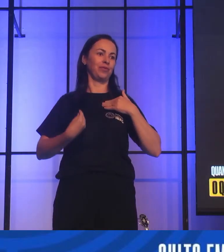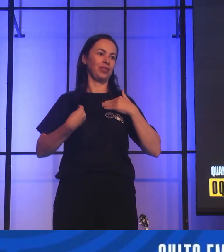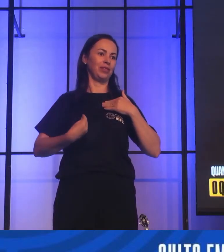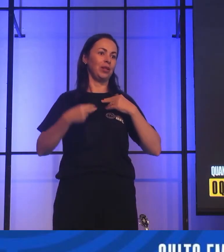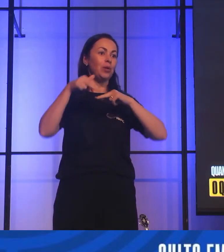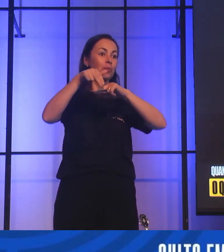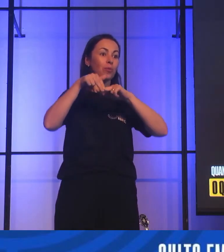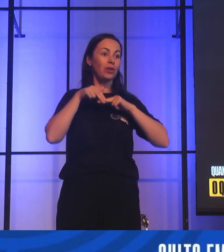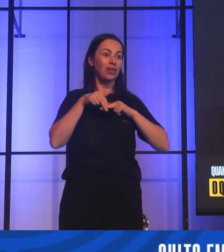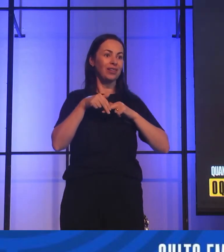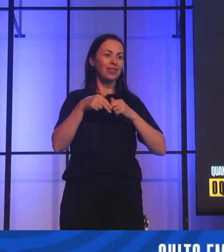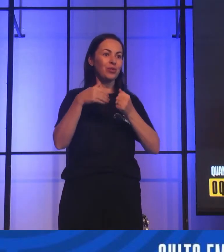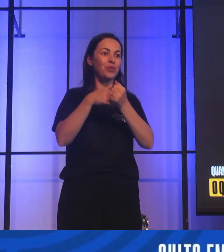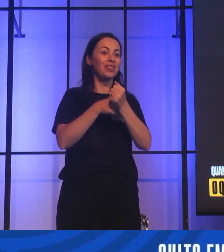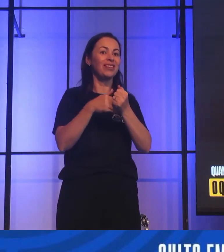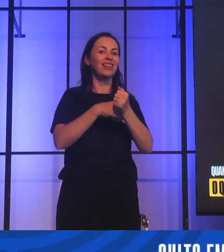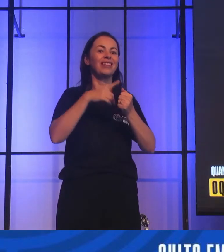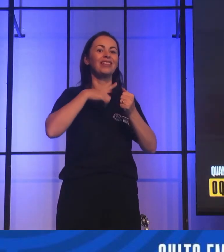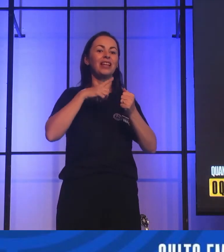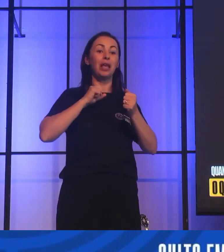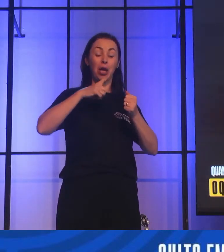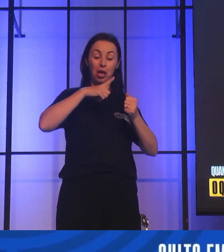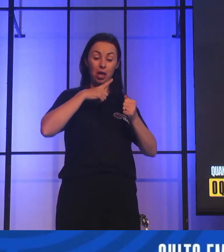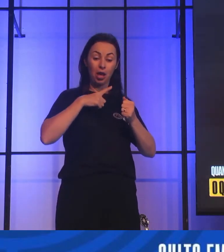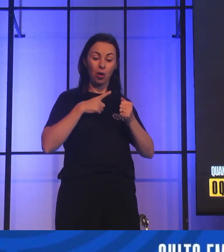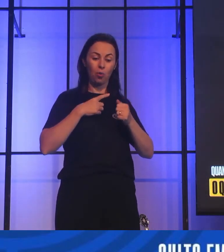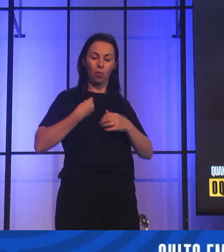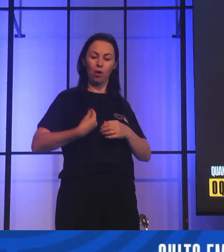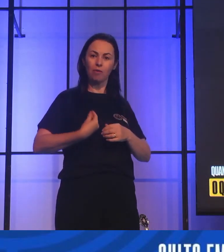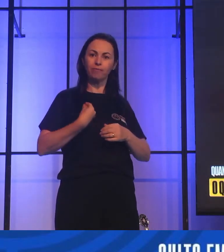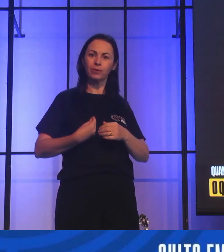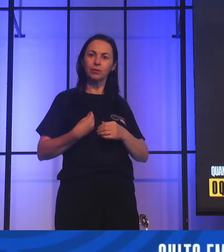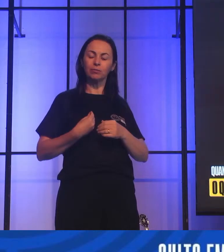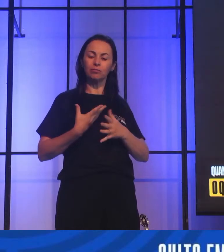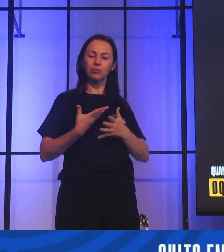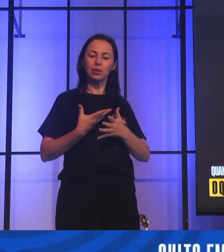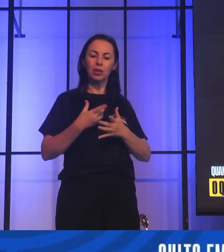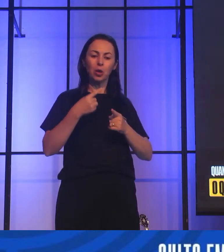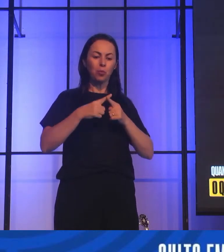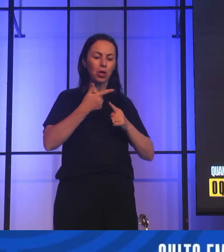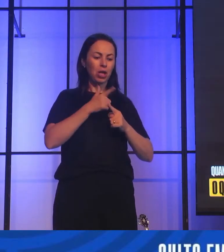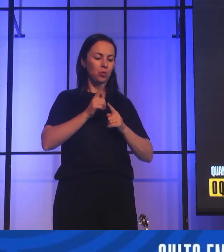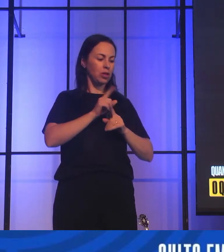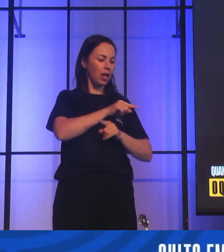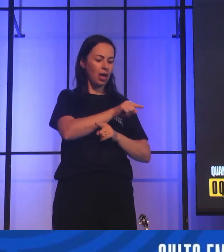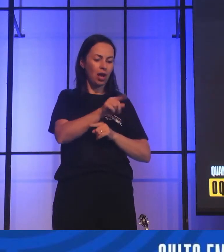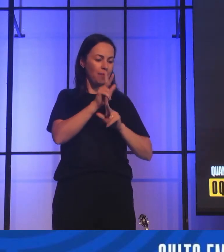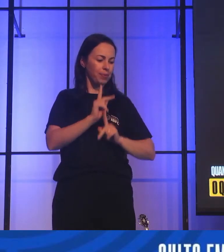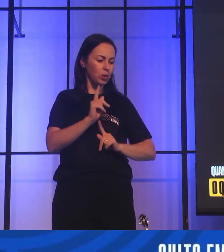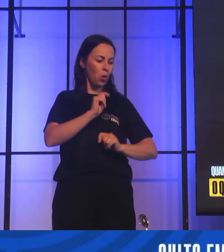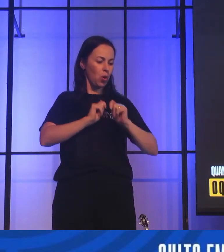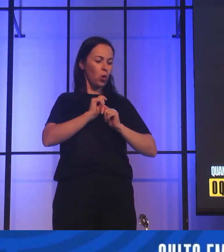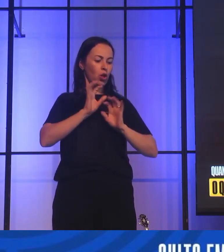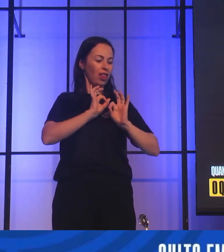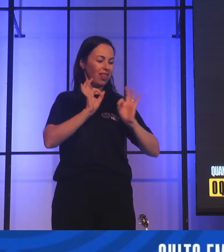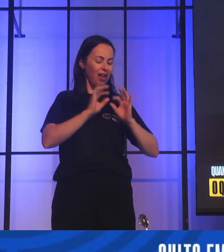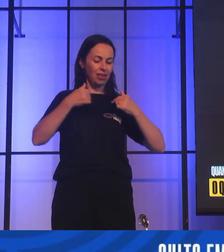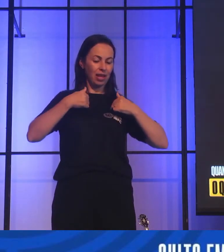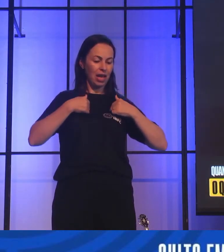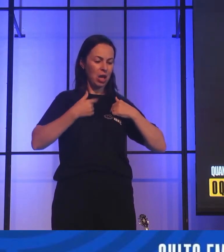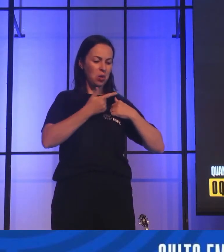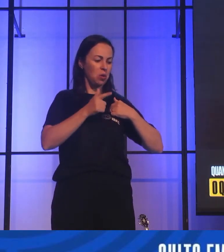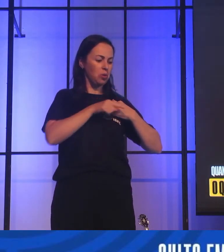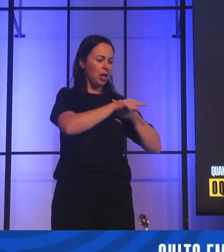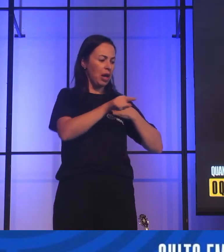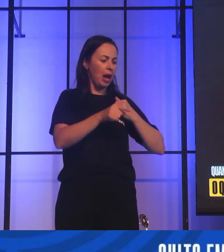uma vida aonde ninguém lhe controla, que as suas reações não são pautadas pelo que as pessoas